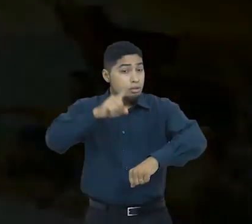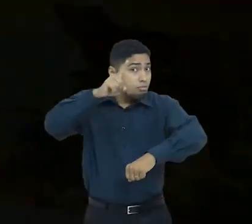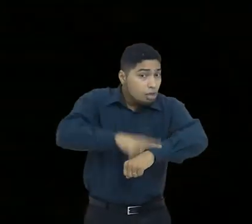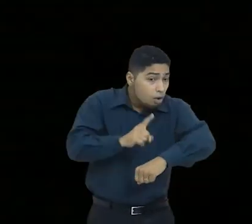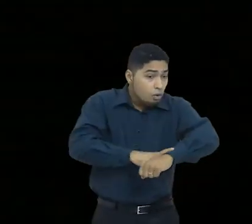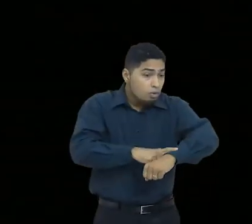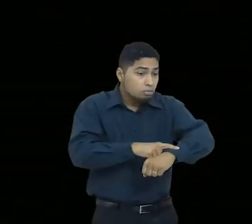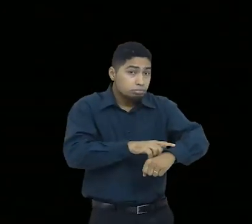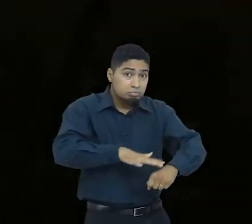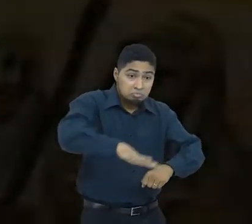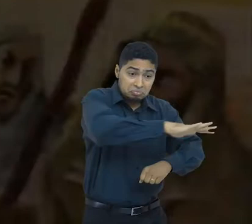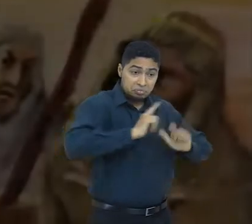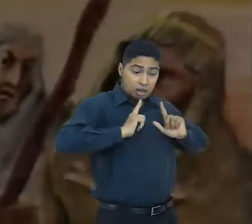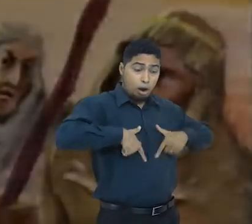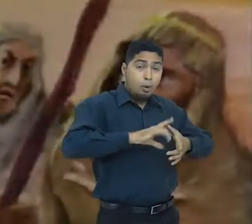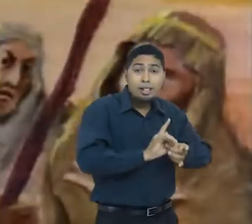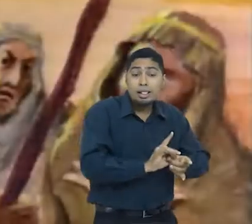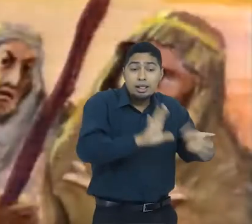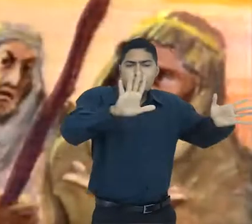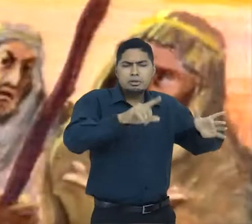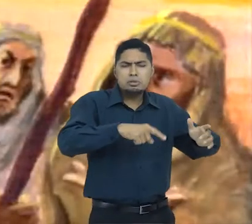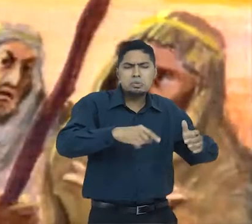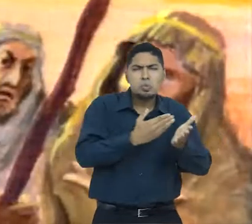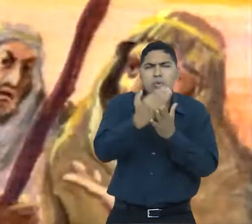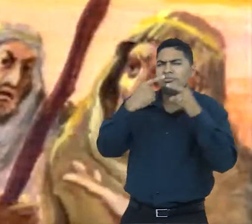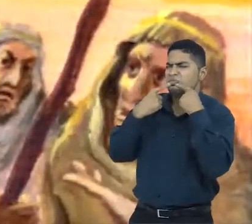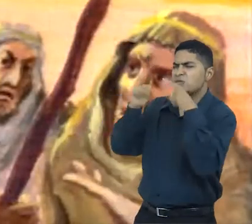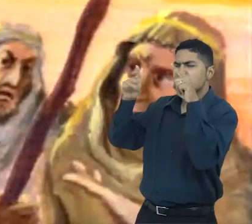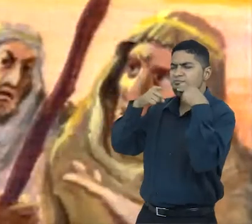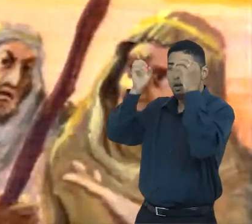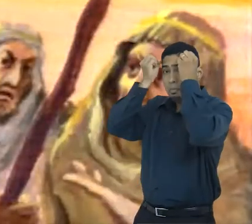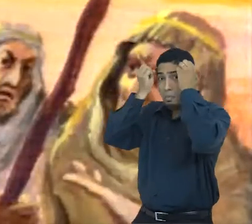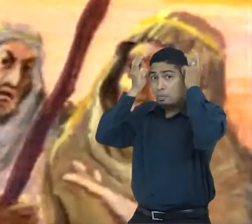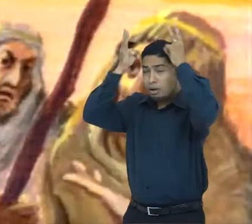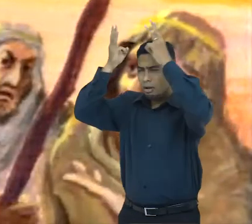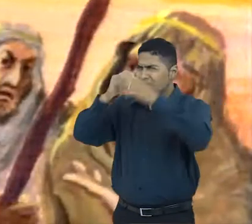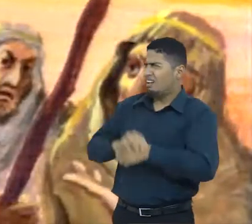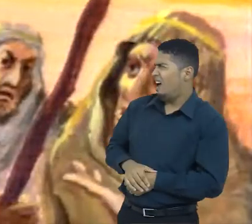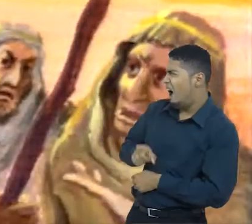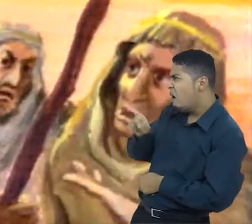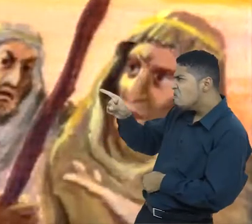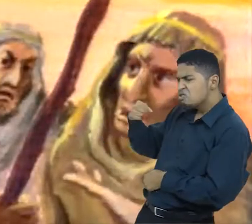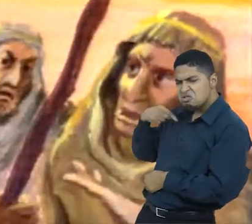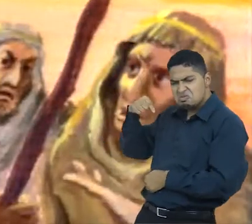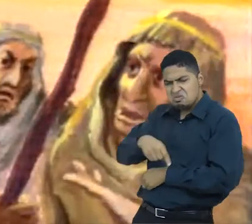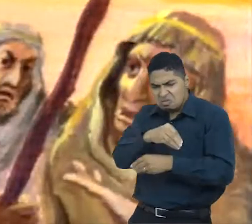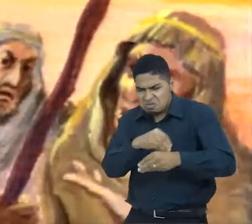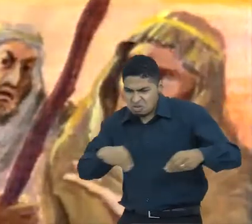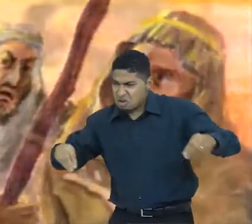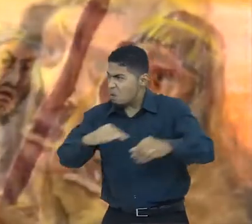No entanto, assim que ficaram livres dos egípcios, os hebreus se queixaram a Moisés. Você nos trouxe para